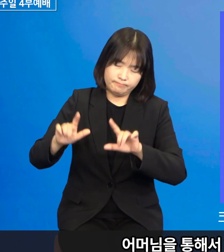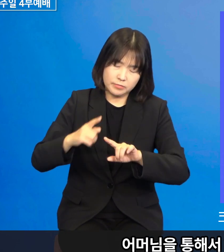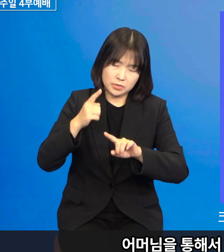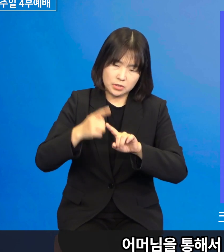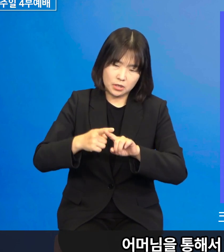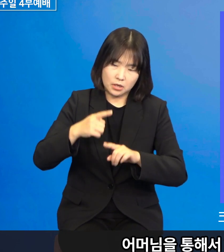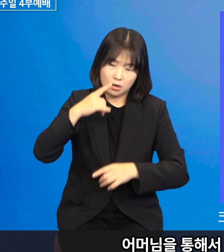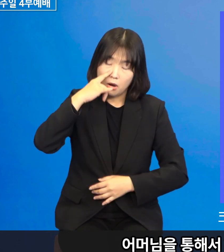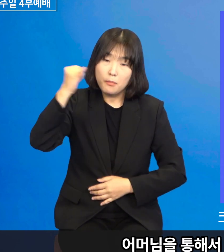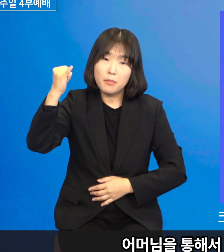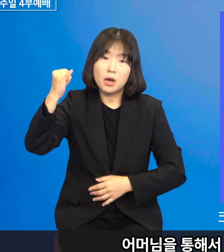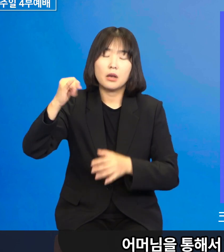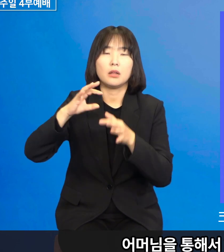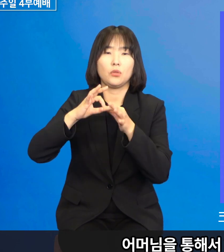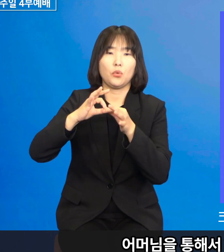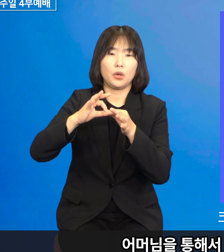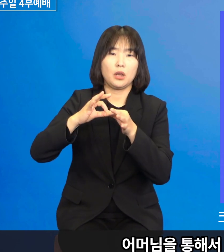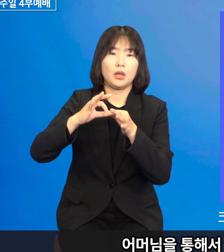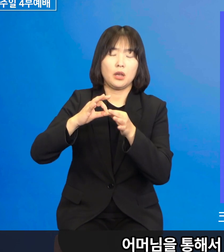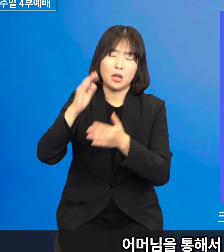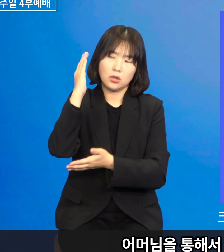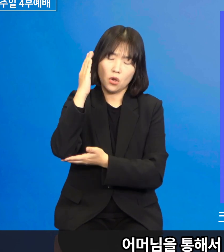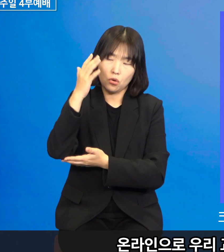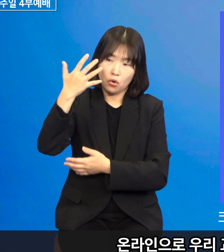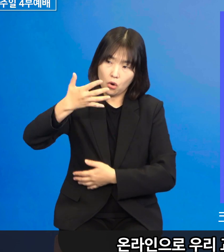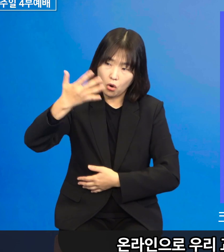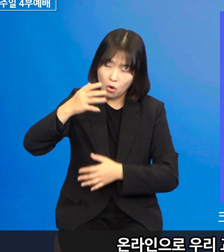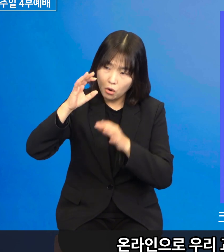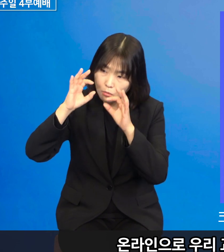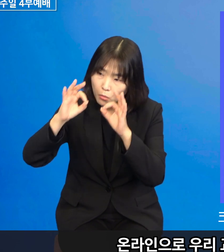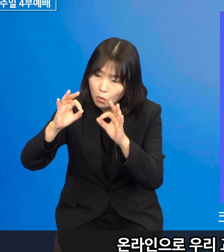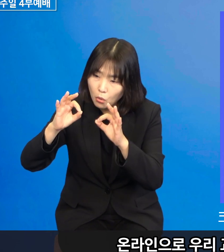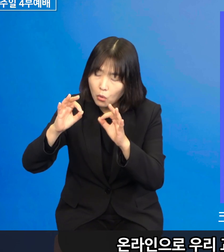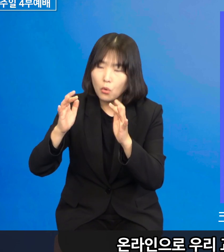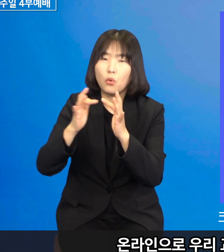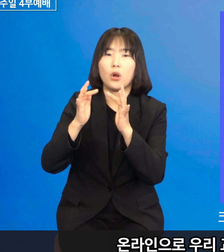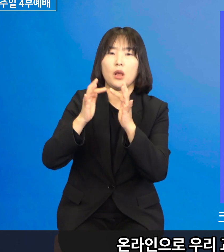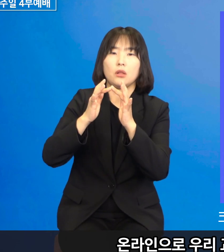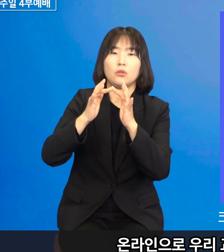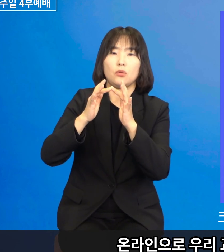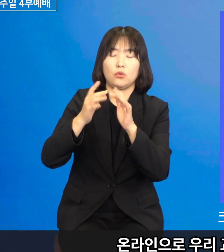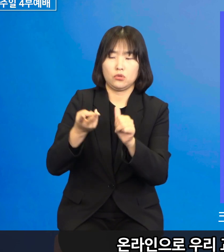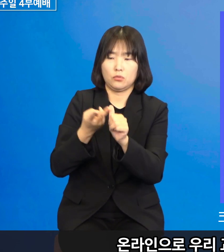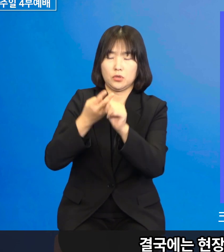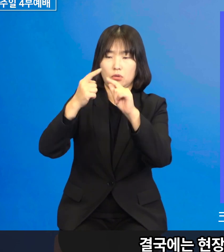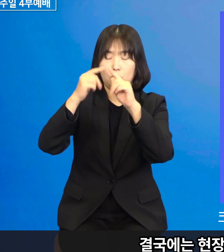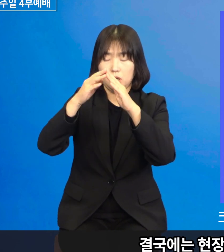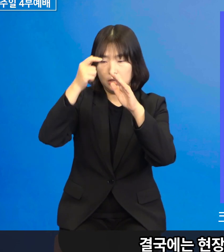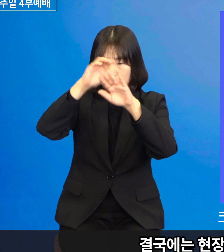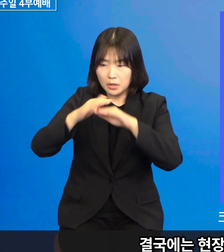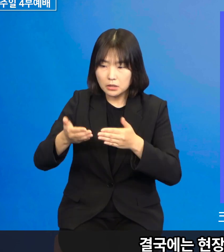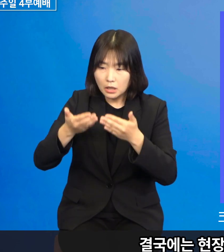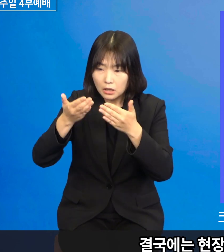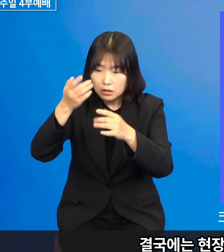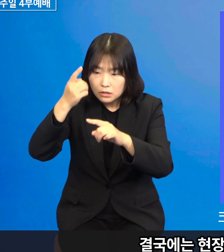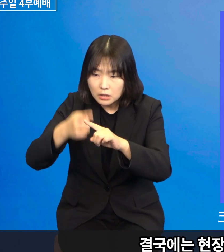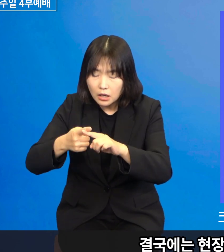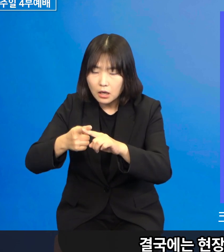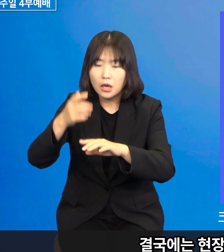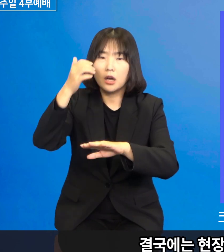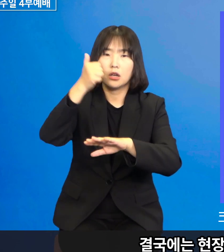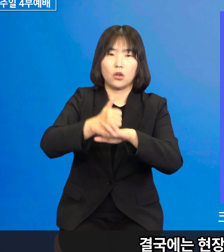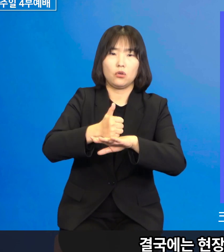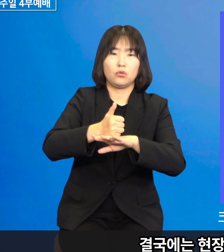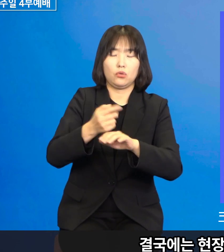어머님을 통해서 한 설교 영상을 듣고 온라인으로 우리 교회 예배를 드리다가 결국에는 현장